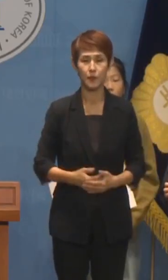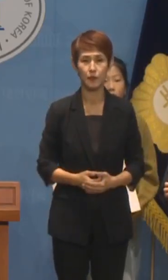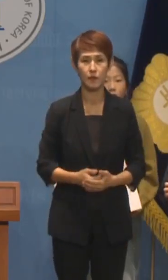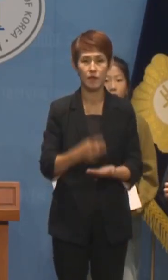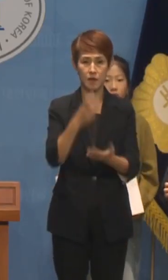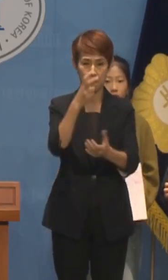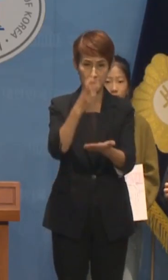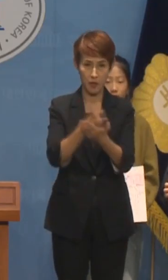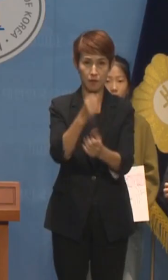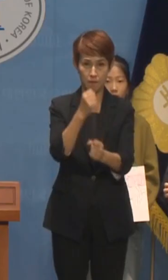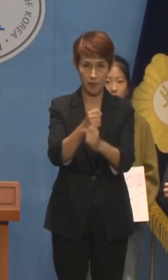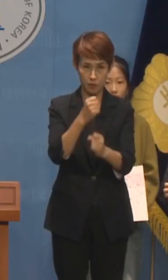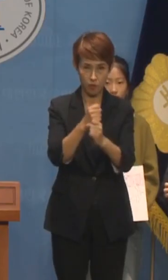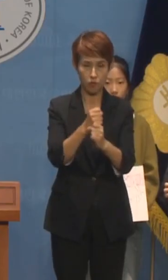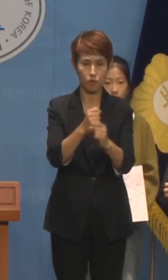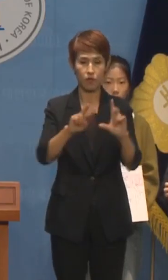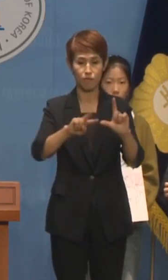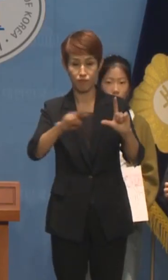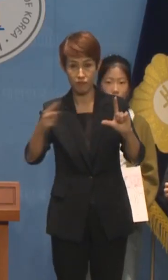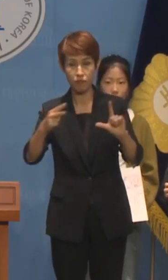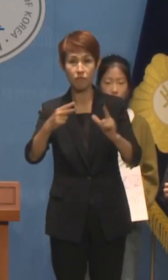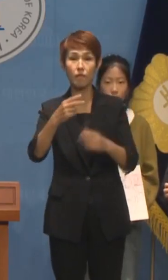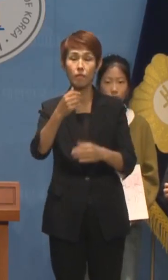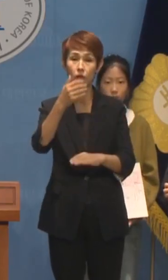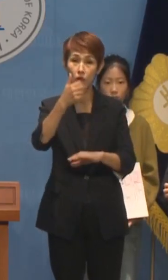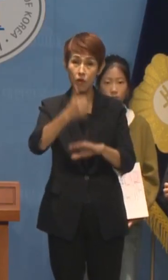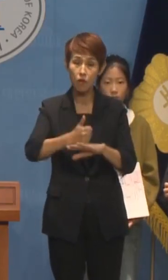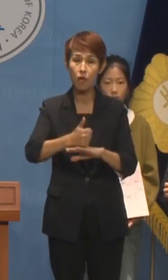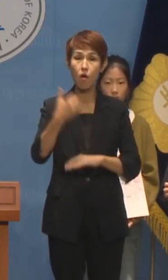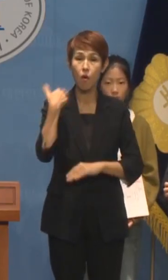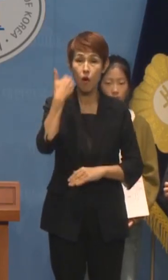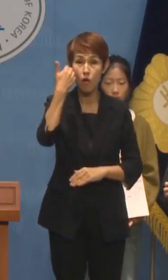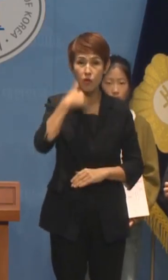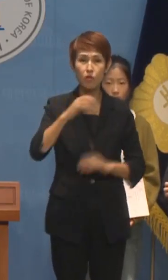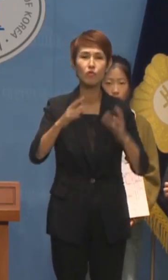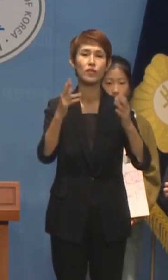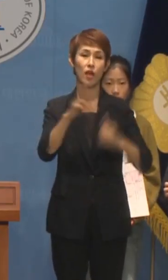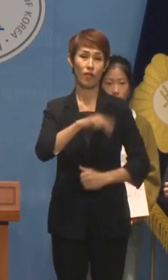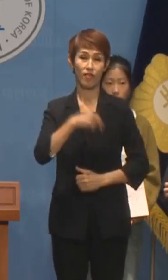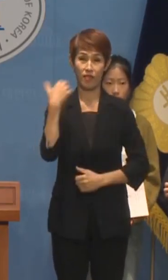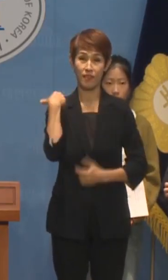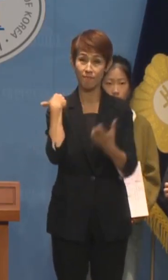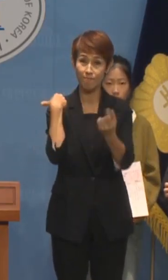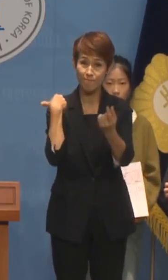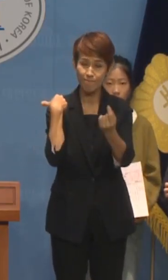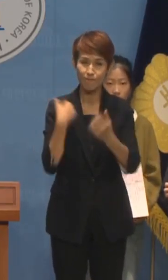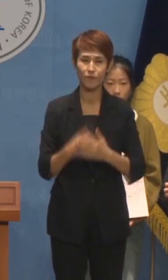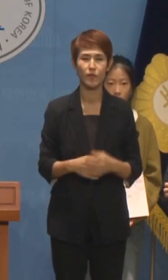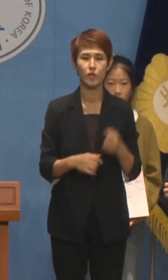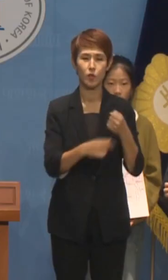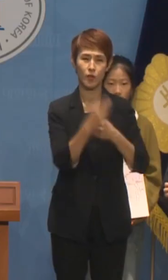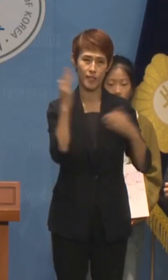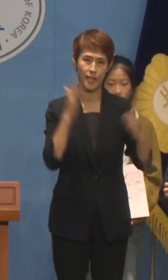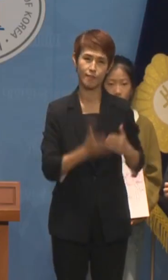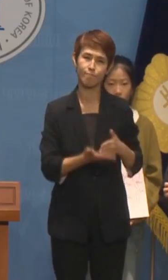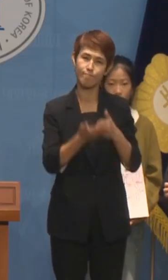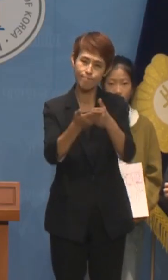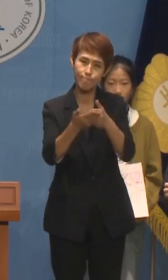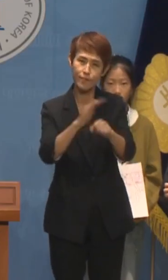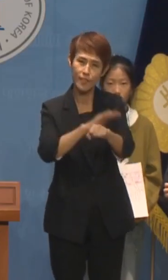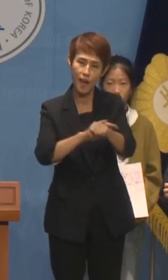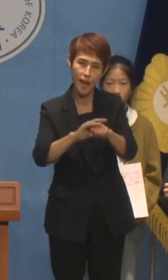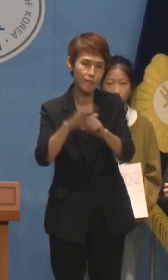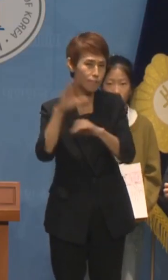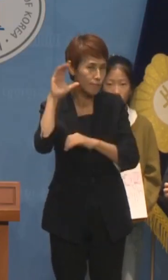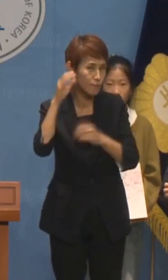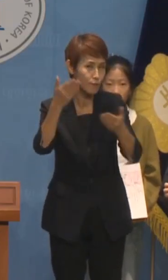법을 만들고 또 개정하는 역할은 국회의원님들이 하신다고 배웠습니다. 저희 초등학생들의 제안을 소중히